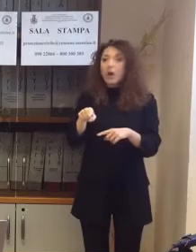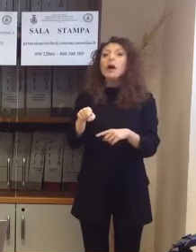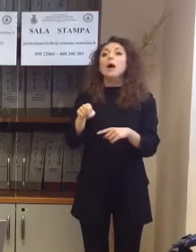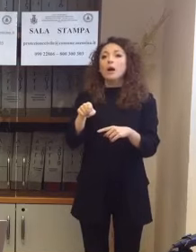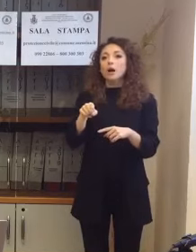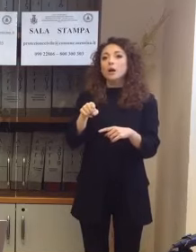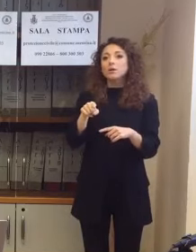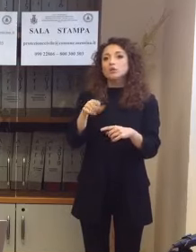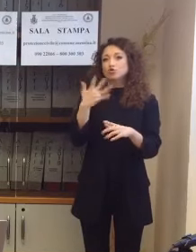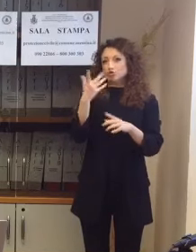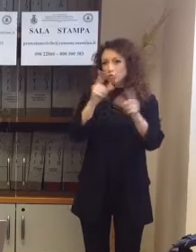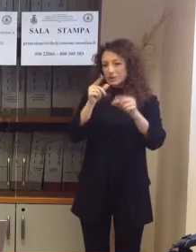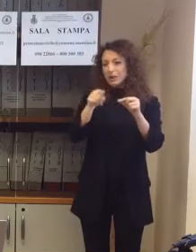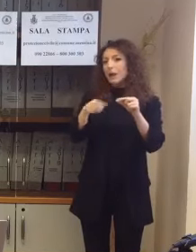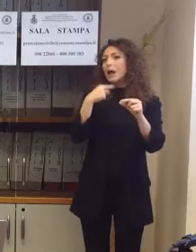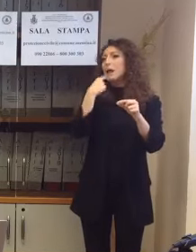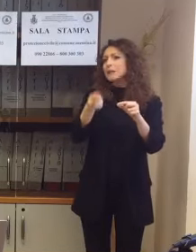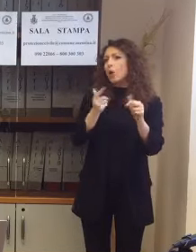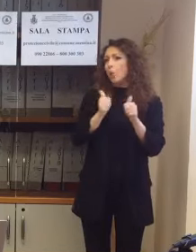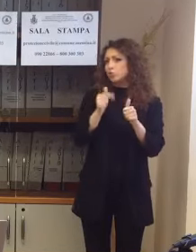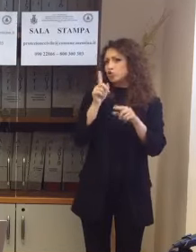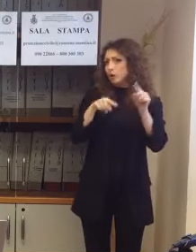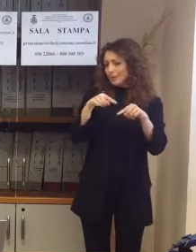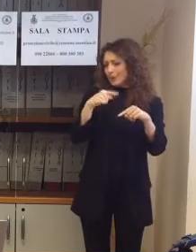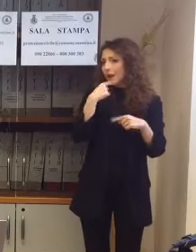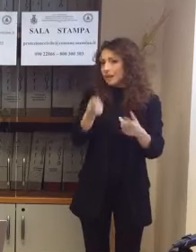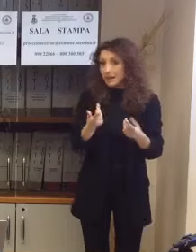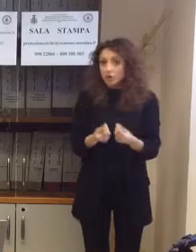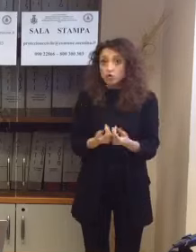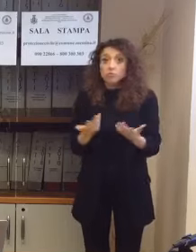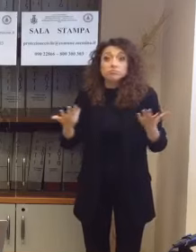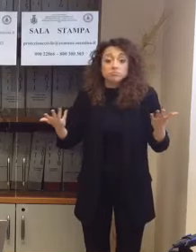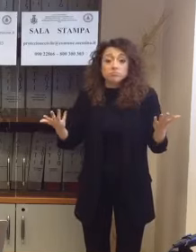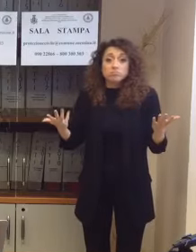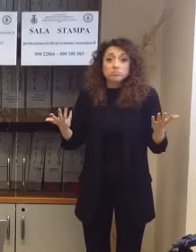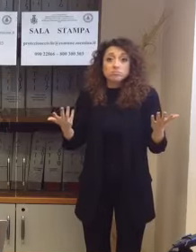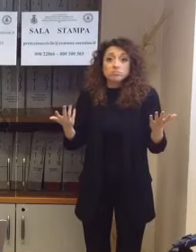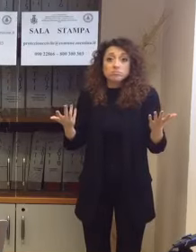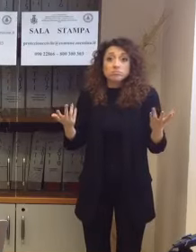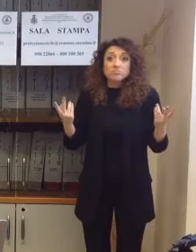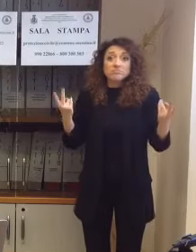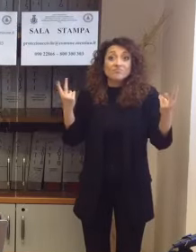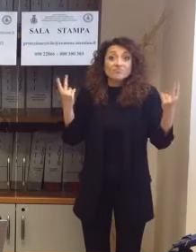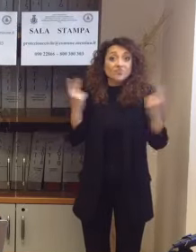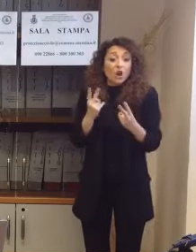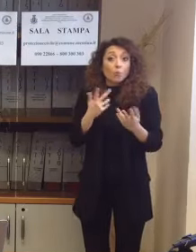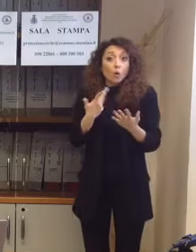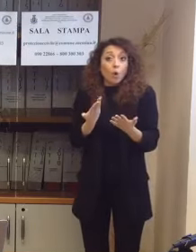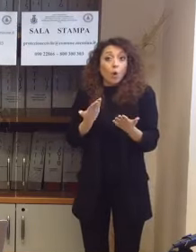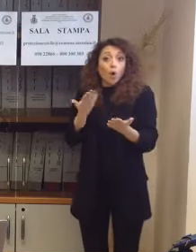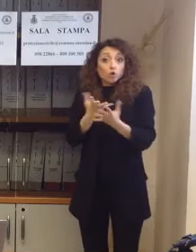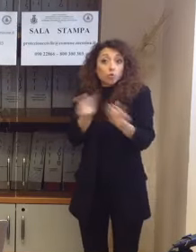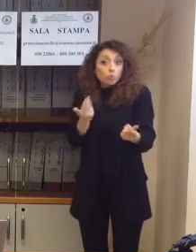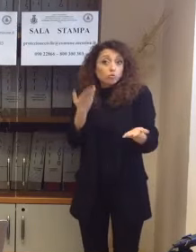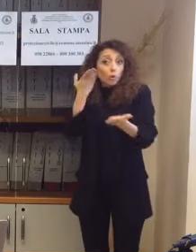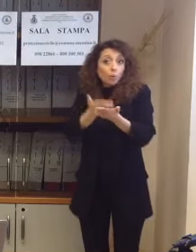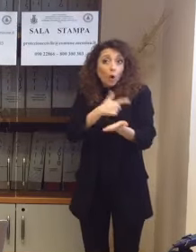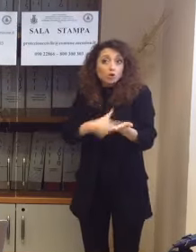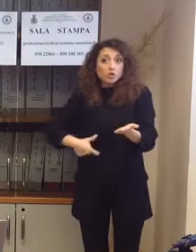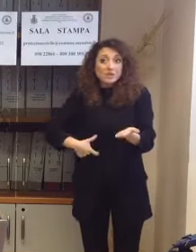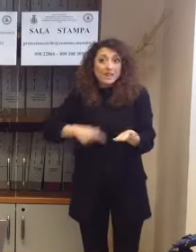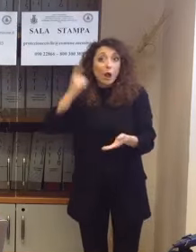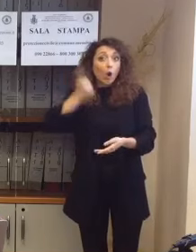non ricordo male, l'11 di aprile, che effettivamente la soluzione proposta dal sindaco Catero De Luca è giusta,